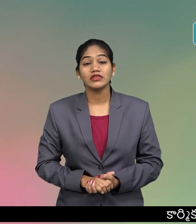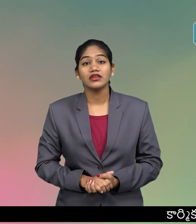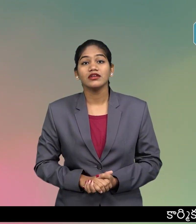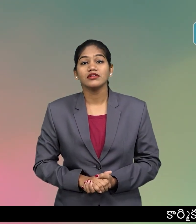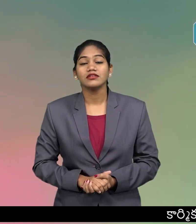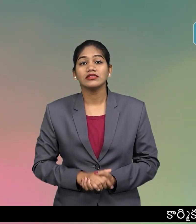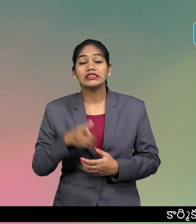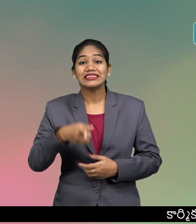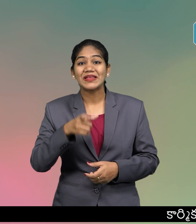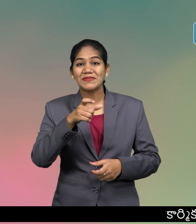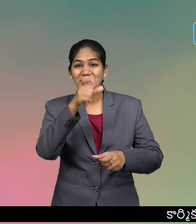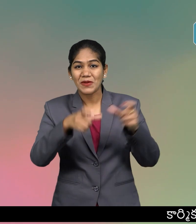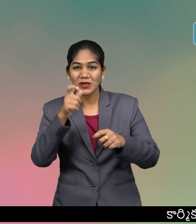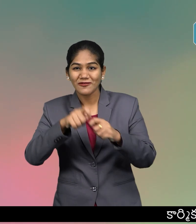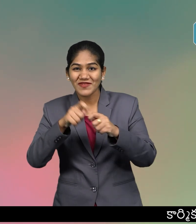కార్మికుల పోరాటాలు.